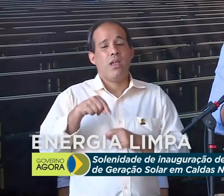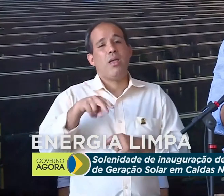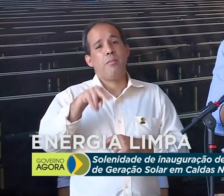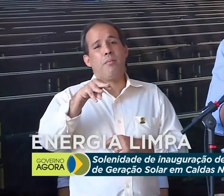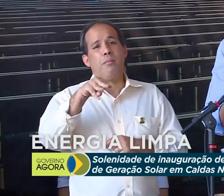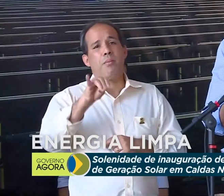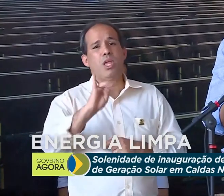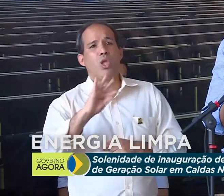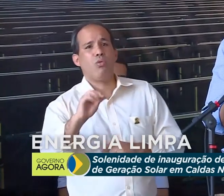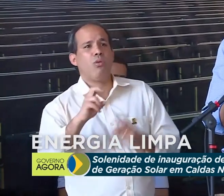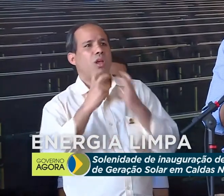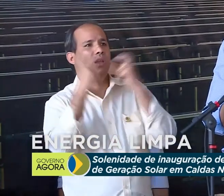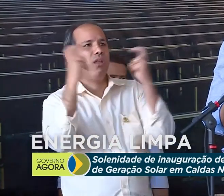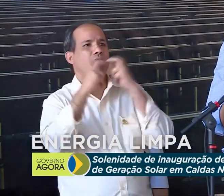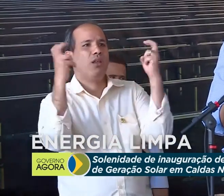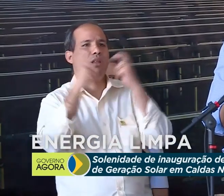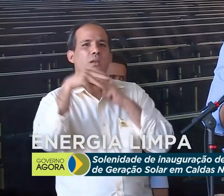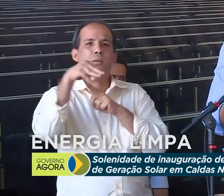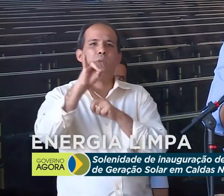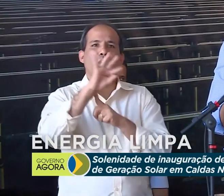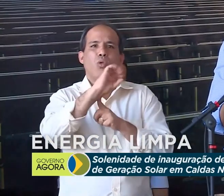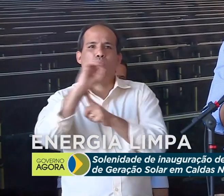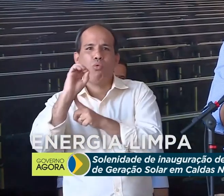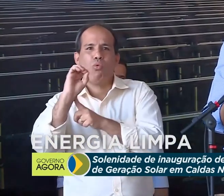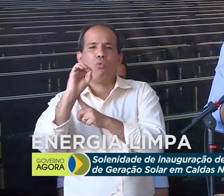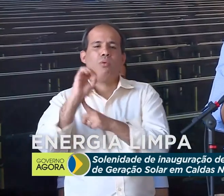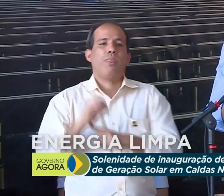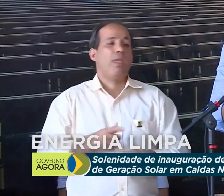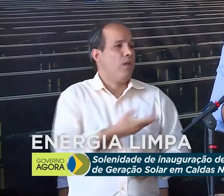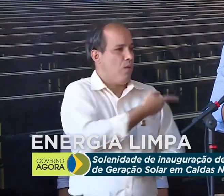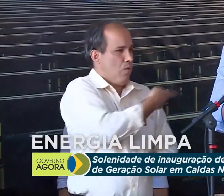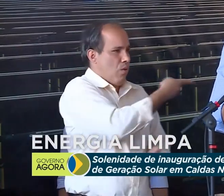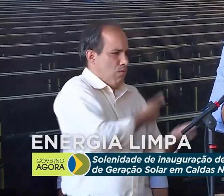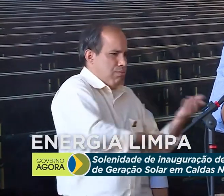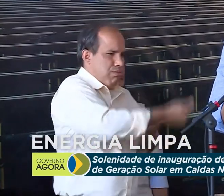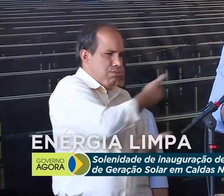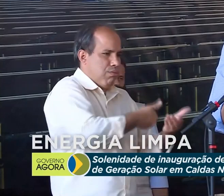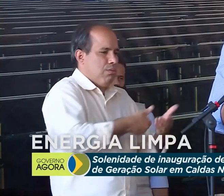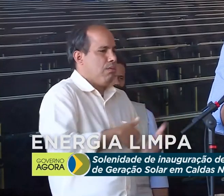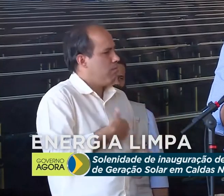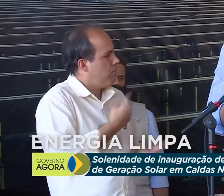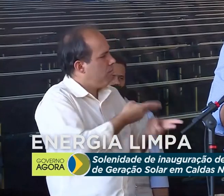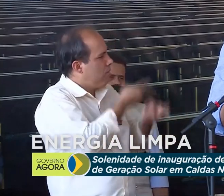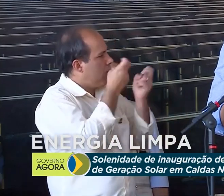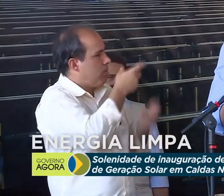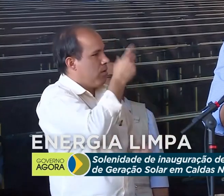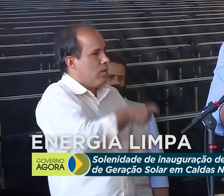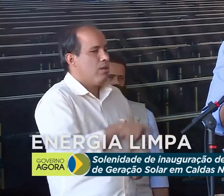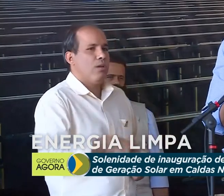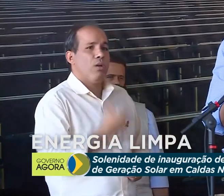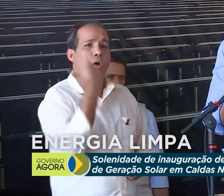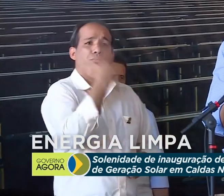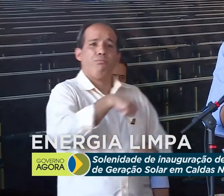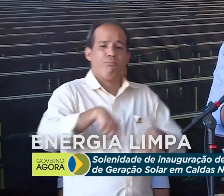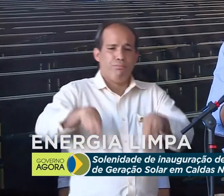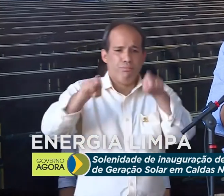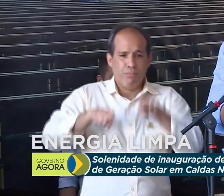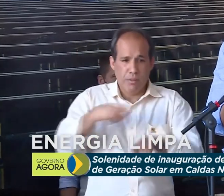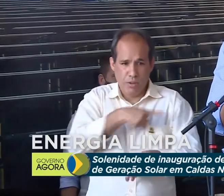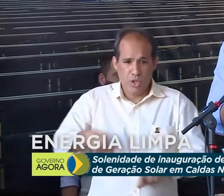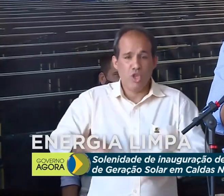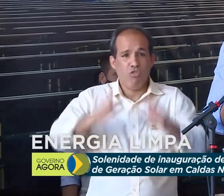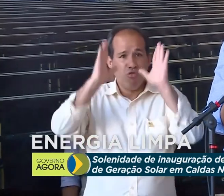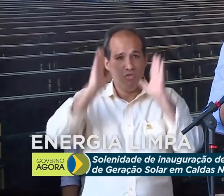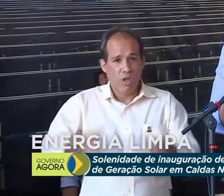A nossa convivência fez com que o senhor, ao mesmo tempo, ao chegar à presidência da